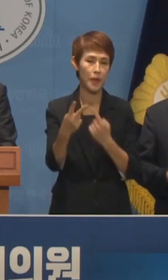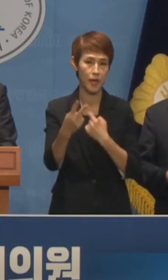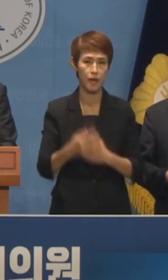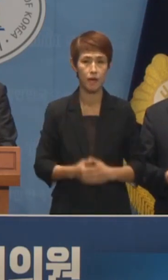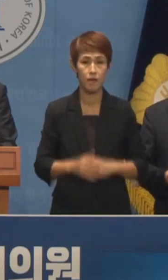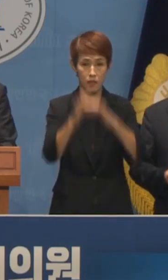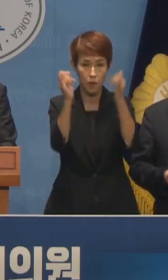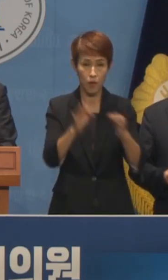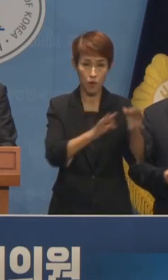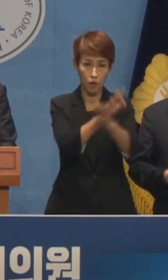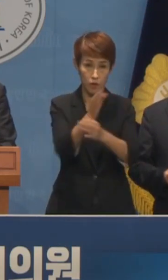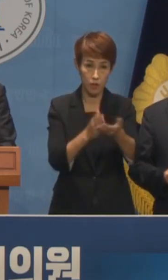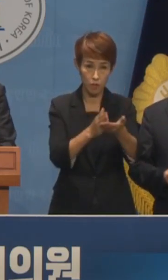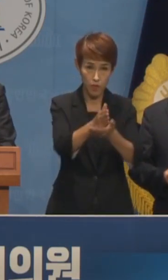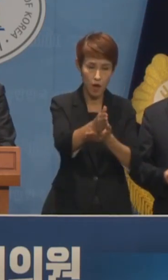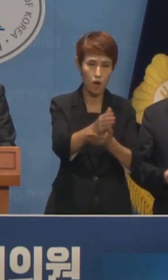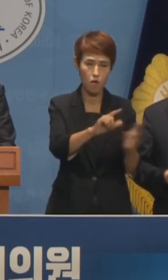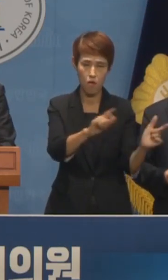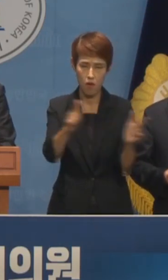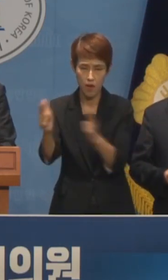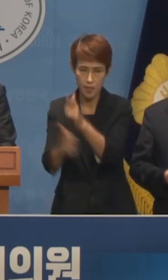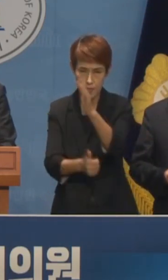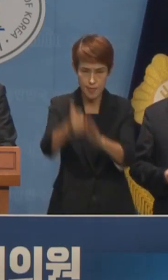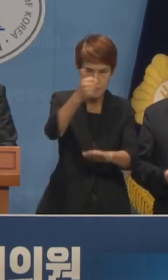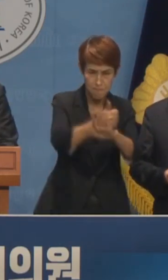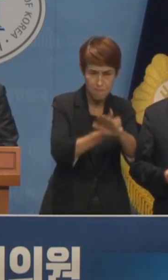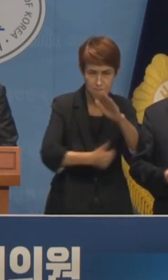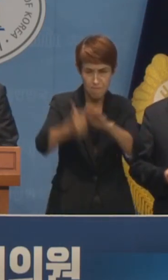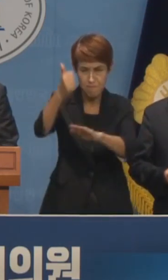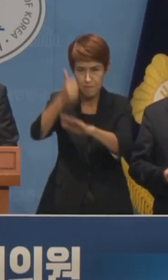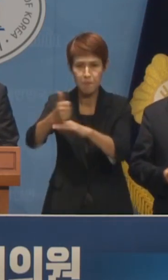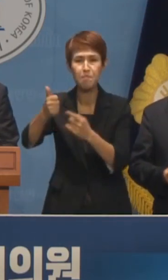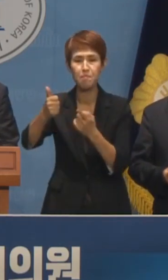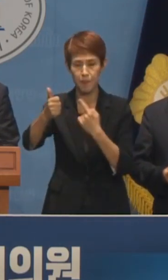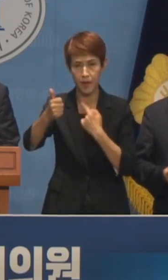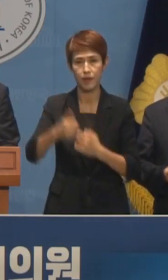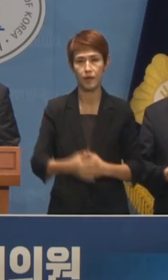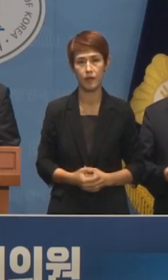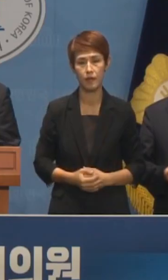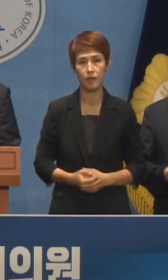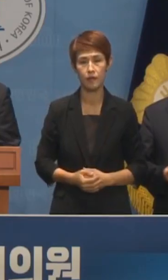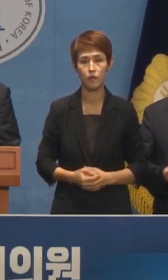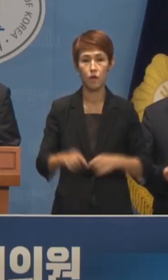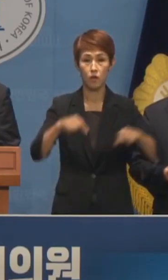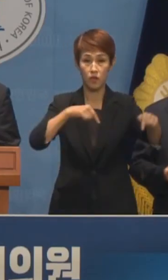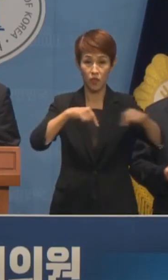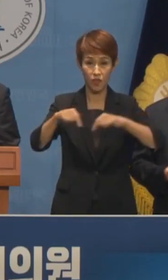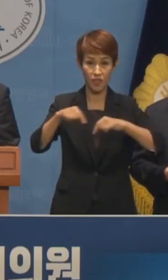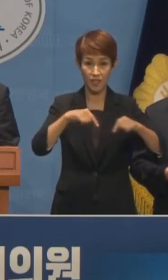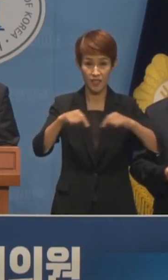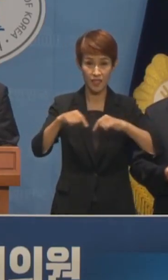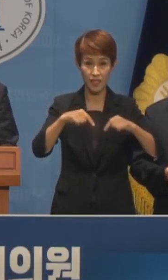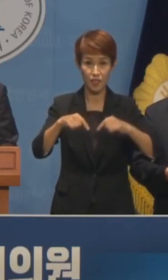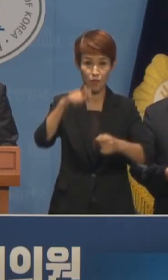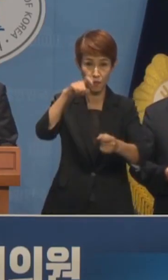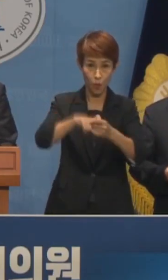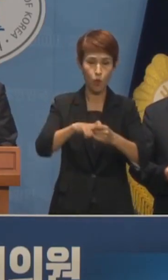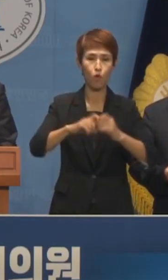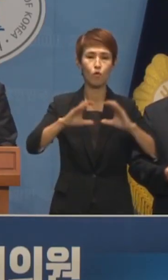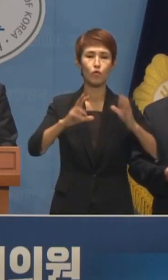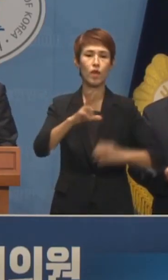성과를 창출해낸 경험이 있습니다. 그리고 다시 정치의 중심은 국회로 돌아왔습니다.